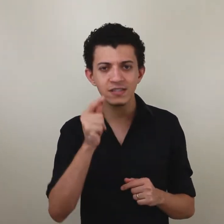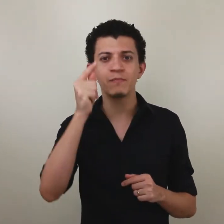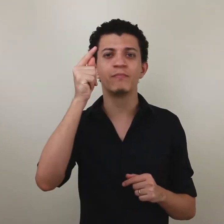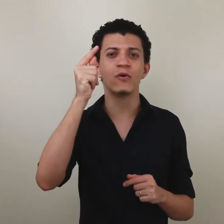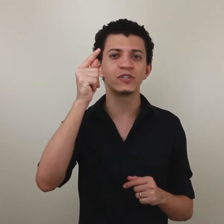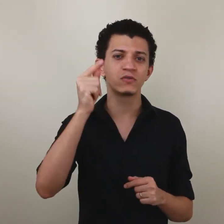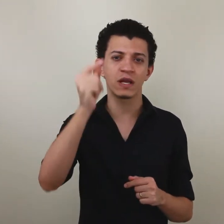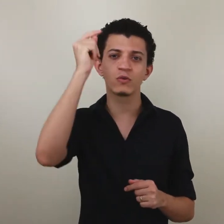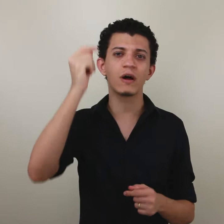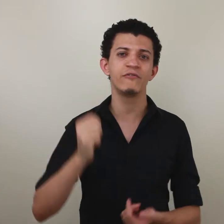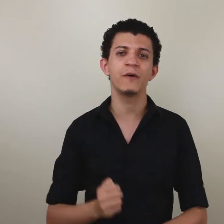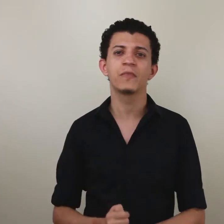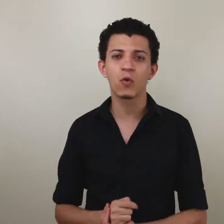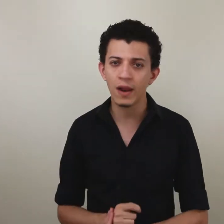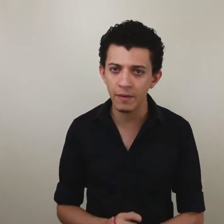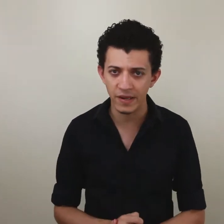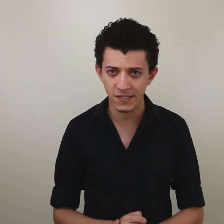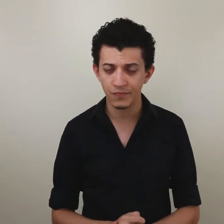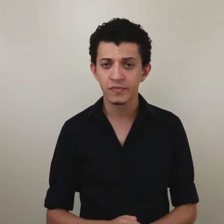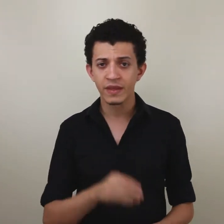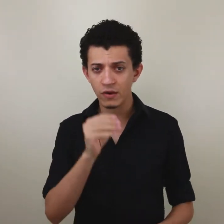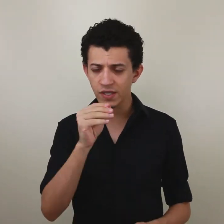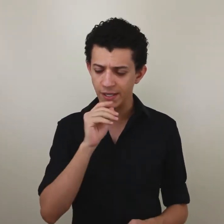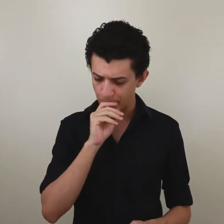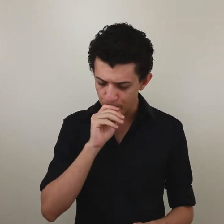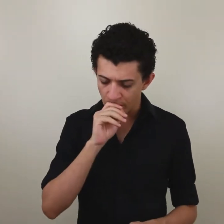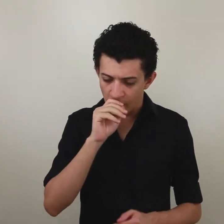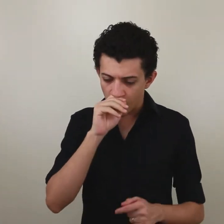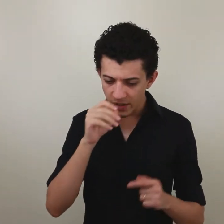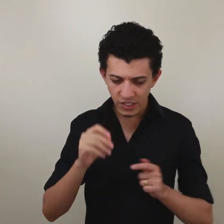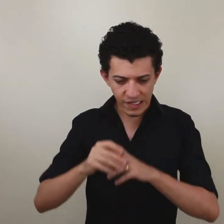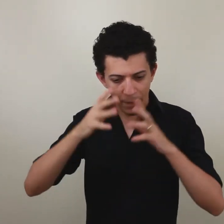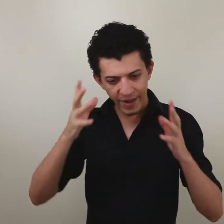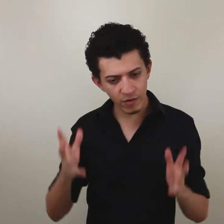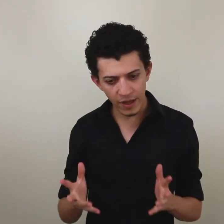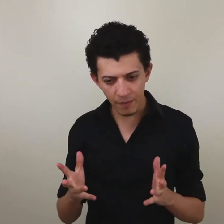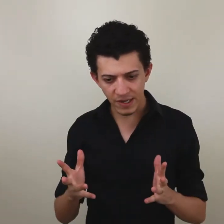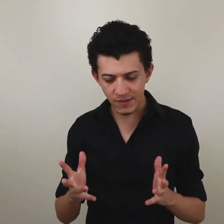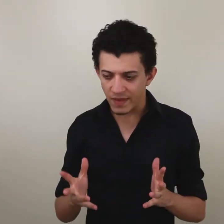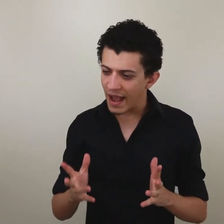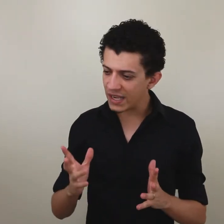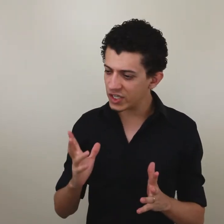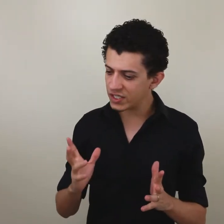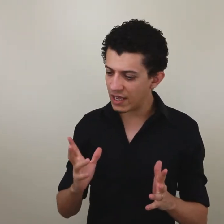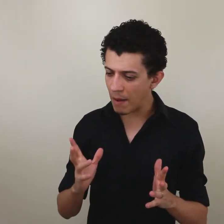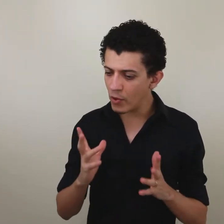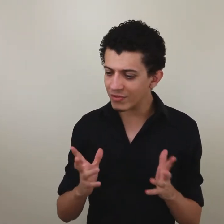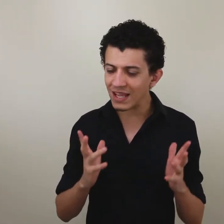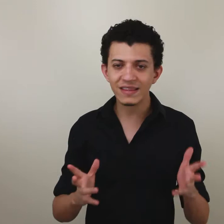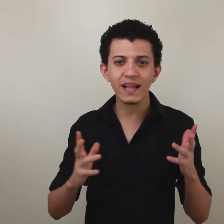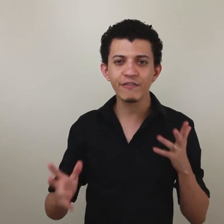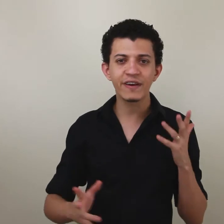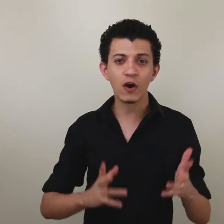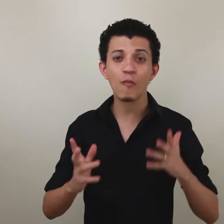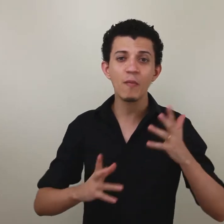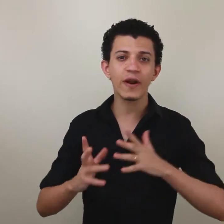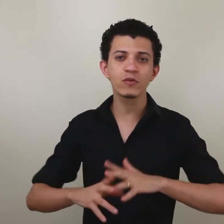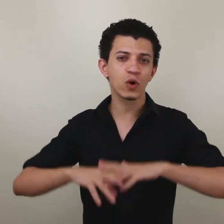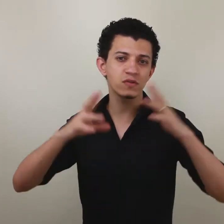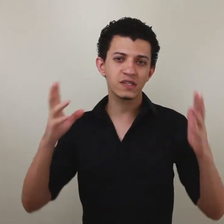pois tem tudo a ver com a língua libras a gente é muito irritada ficar comemorando todos